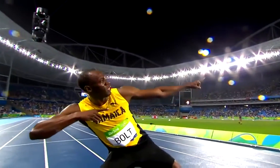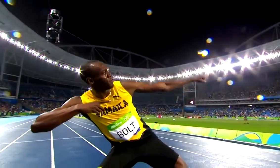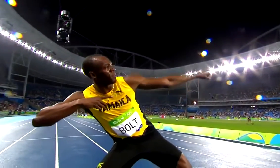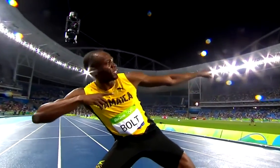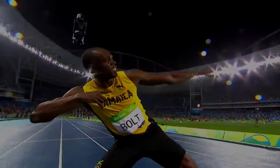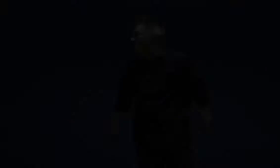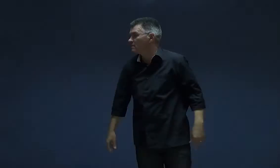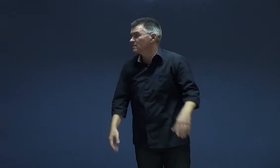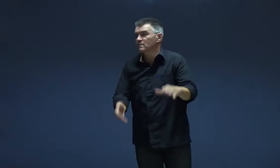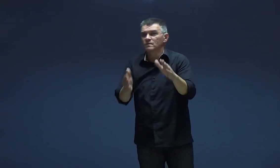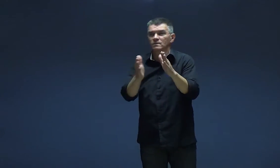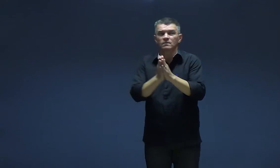never forget.